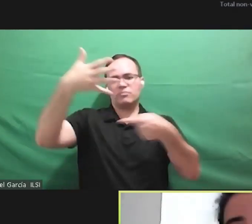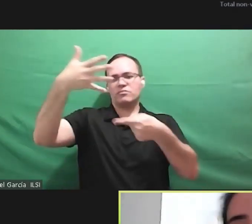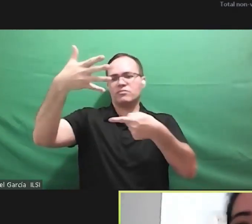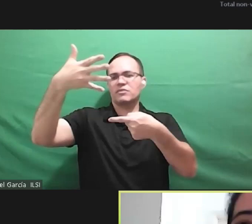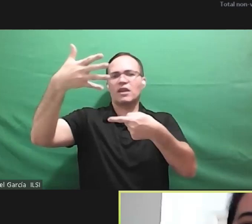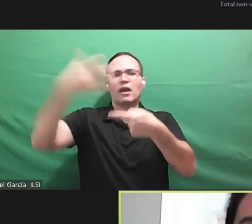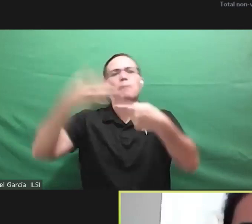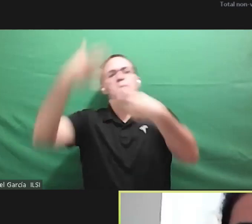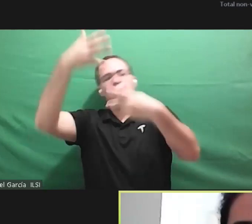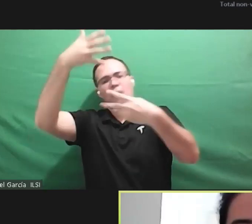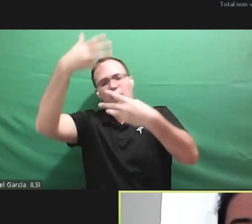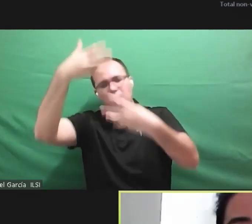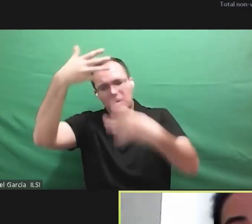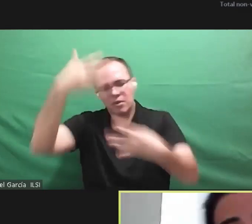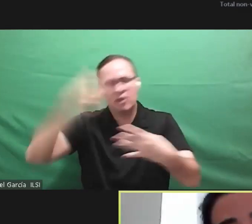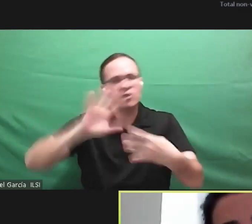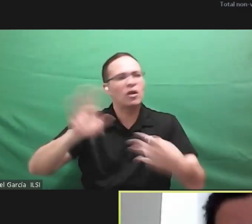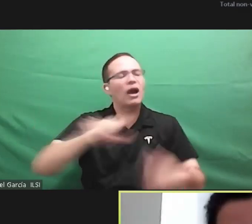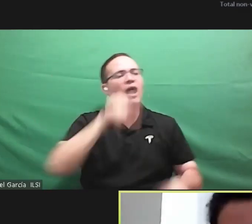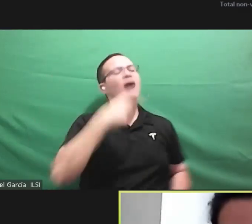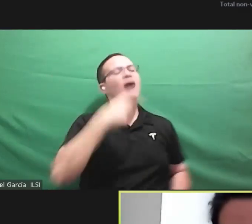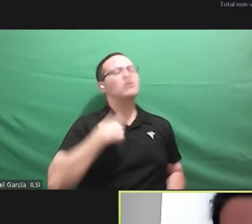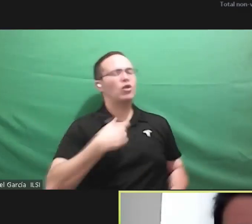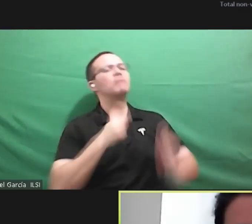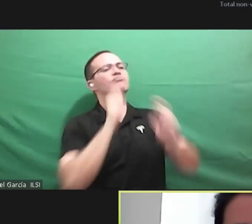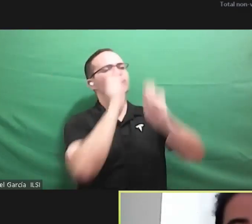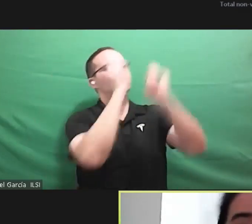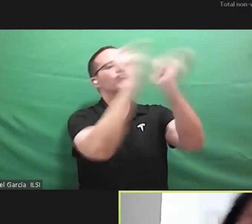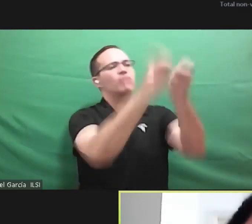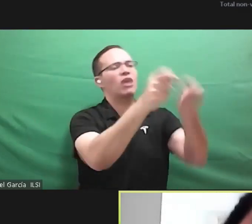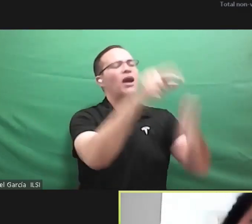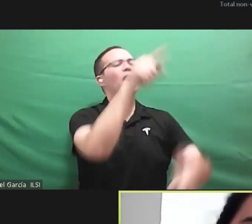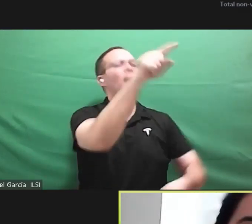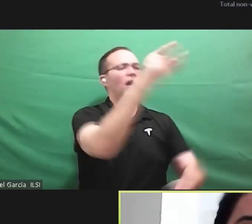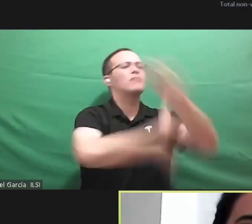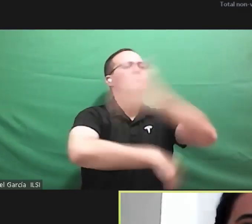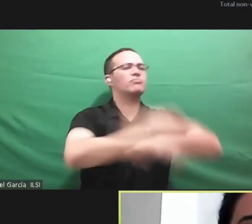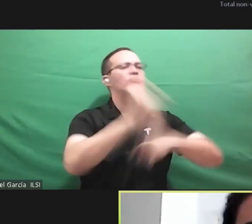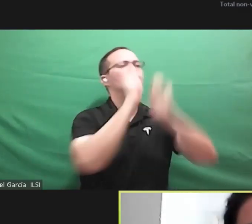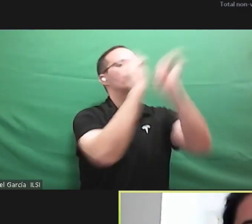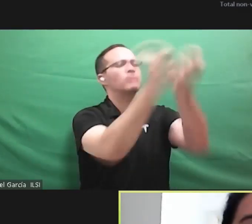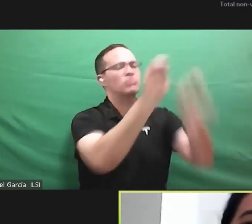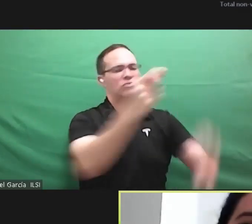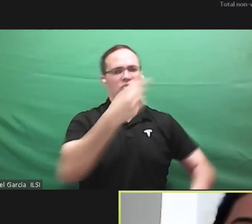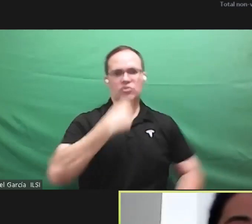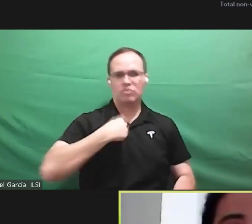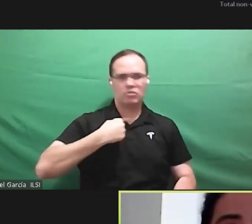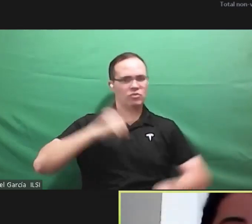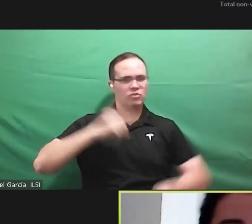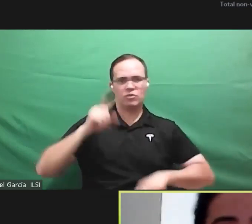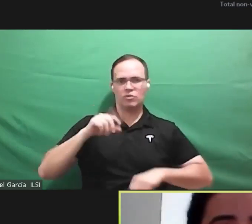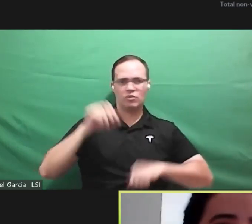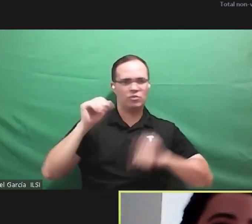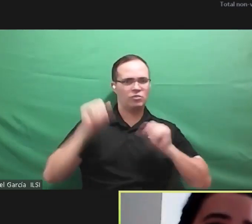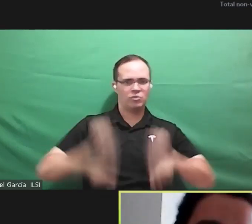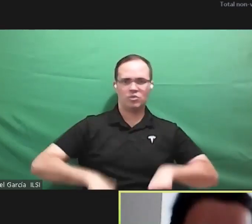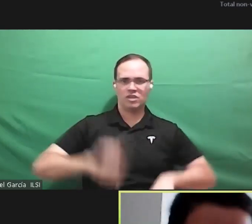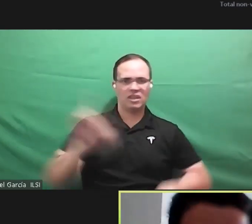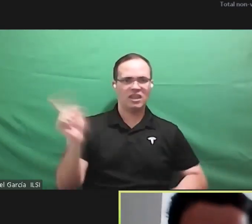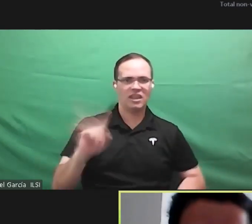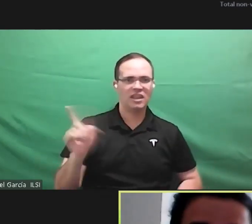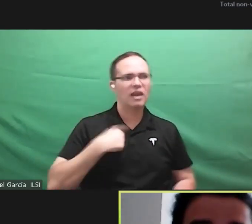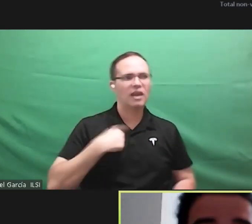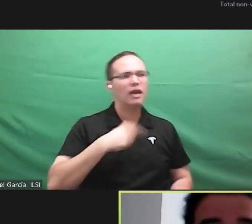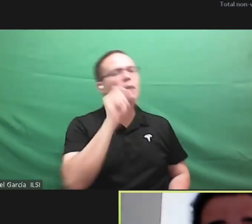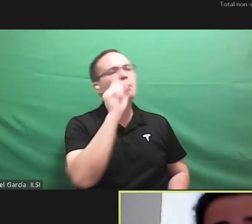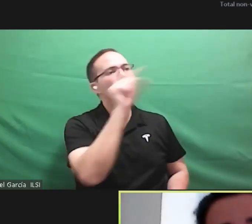no cabe diagnosticar a nadie. Lo que podemos hacer en cuanto la pregunta correcta sería si fue diagnosticado con síndrome de Down, por